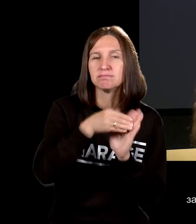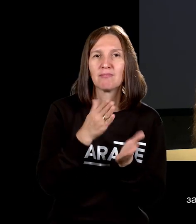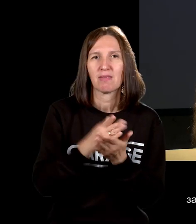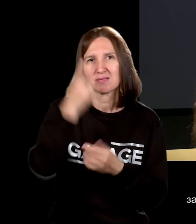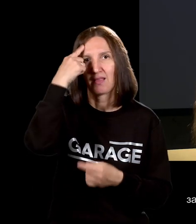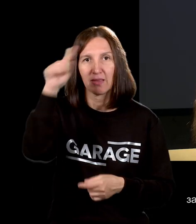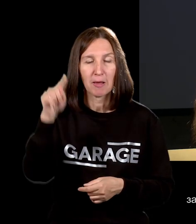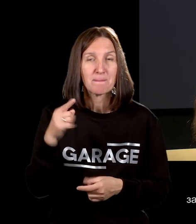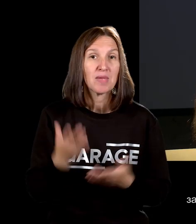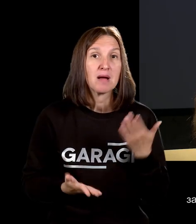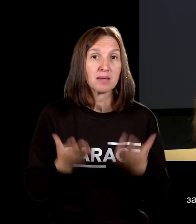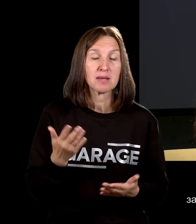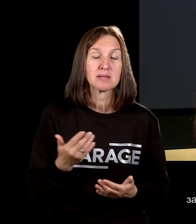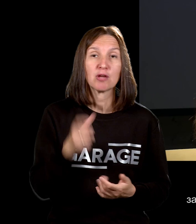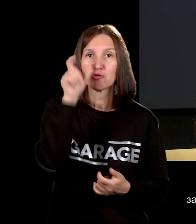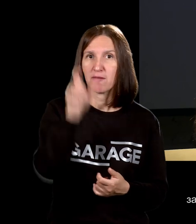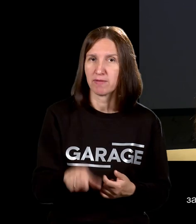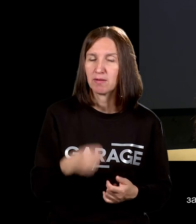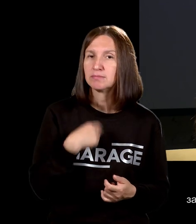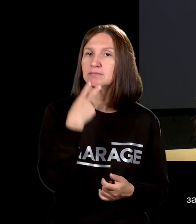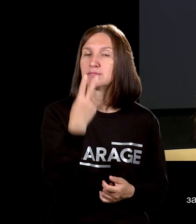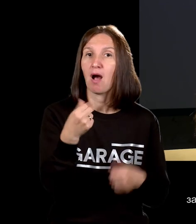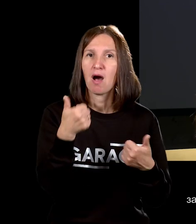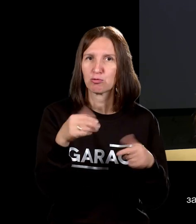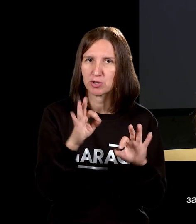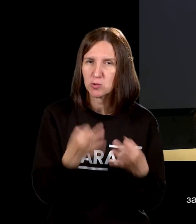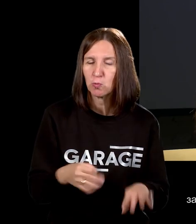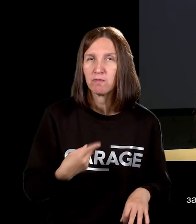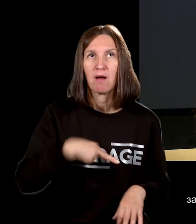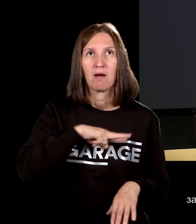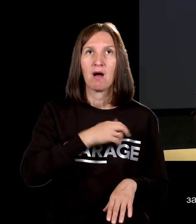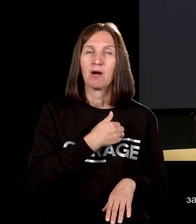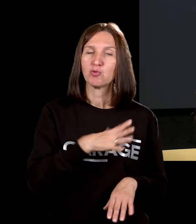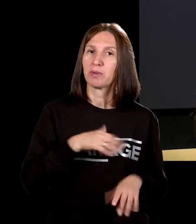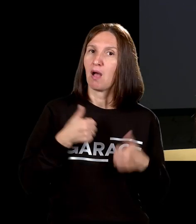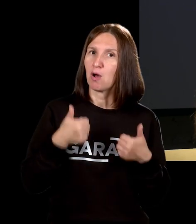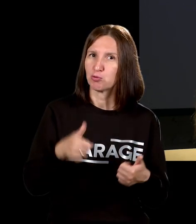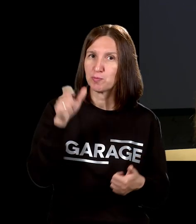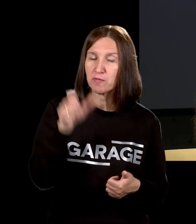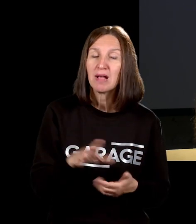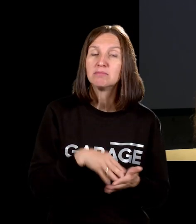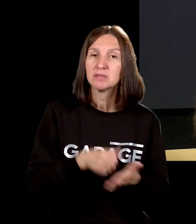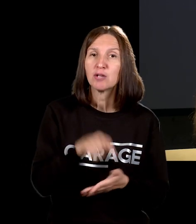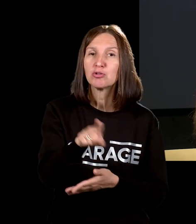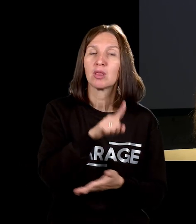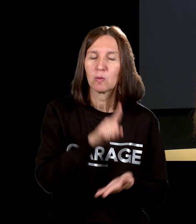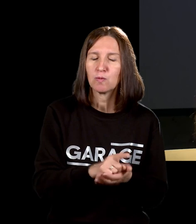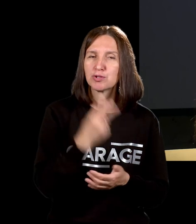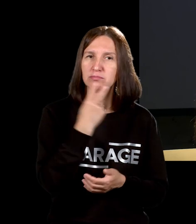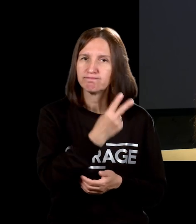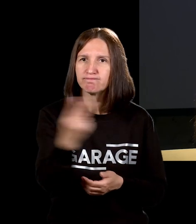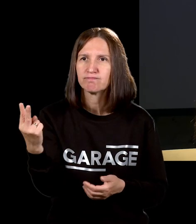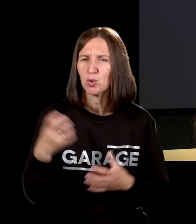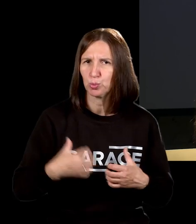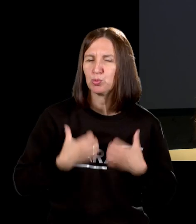что если ты смотришь хорошее искусство, если ты хочешь быть хорошим человеком, ты должен смотреть на ужасы. Ты должен